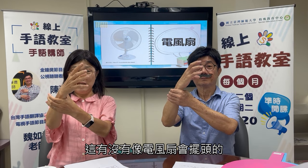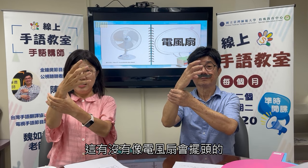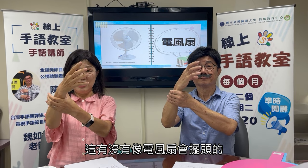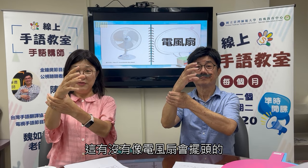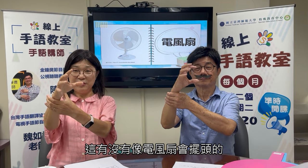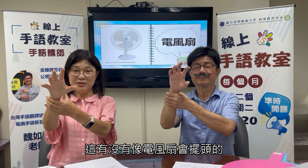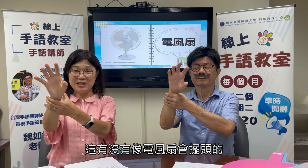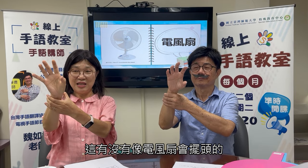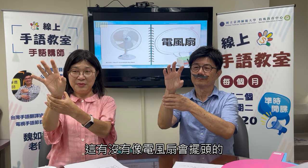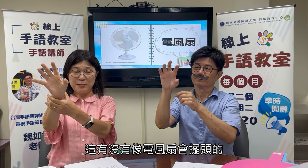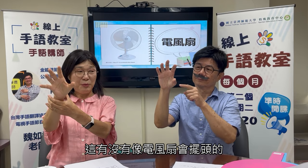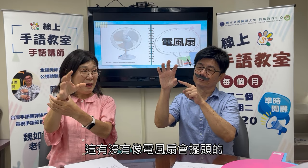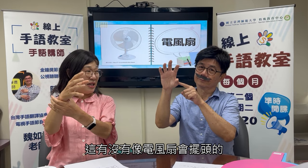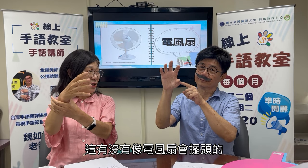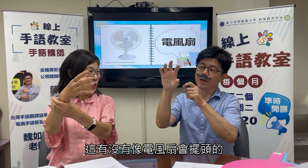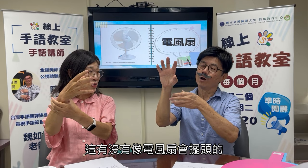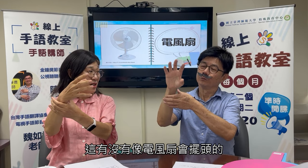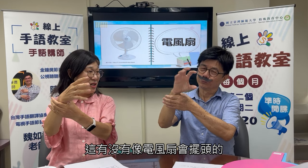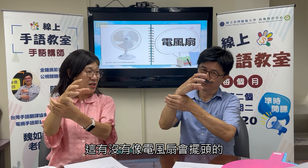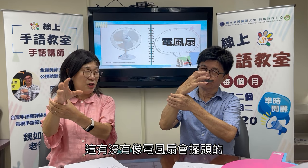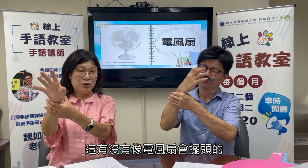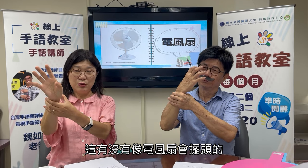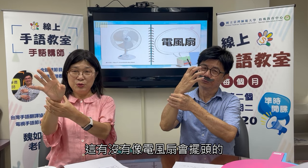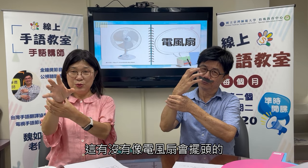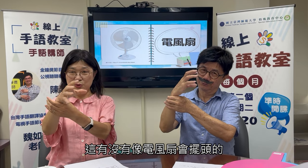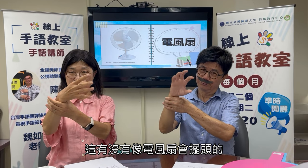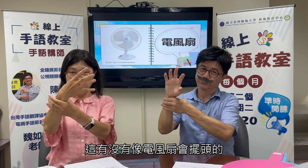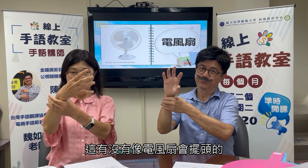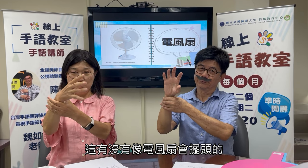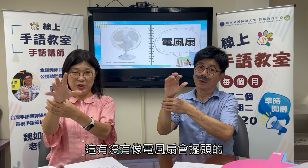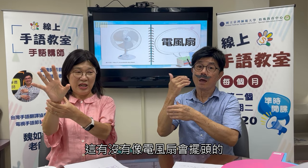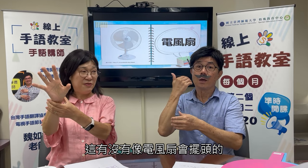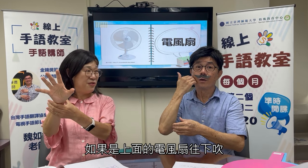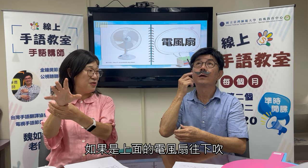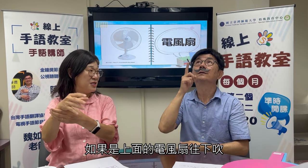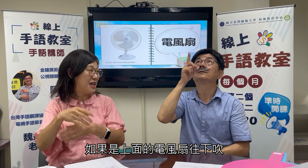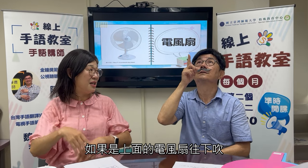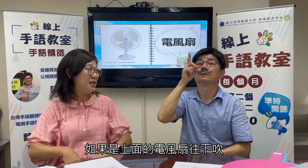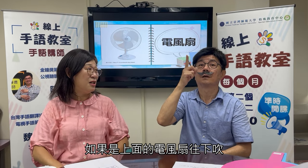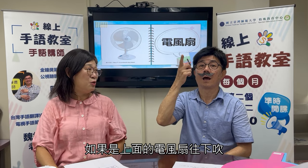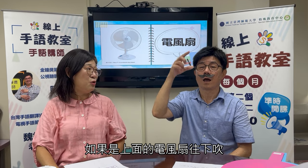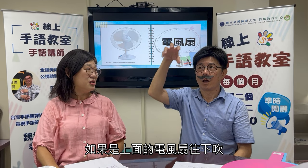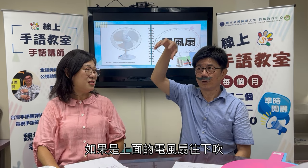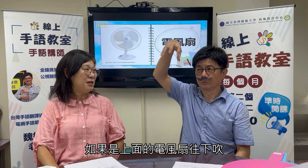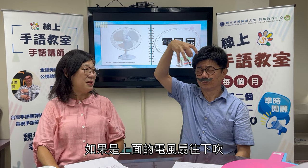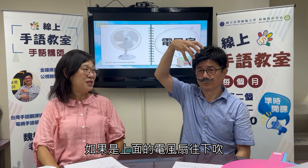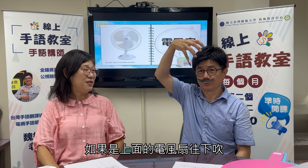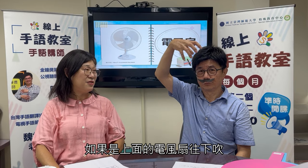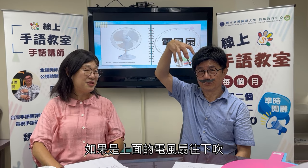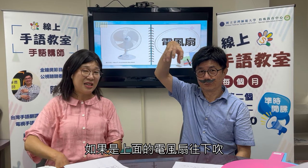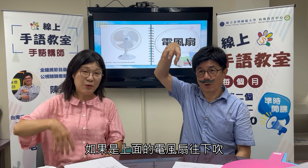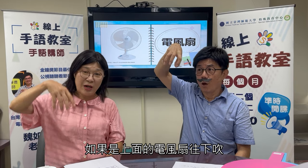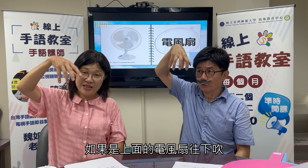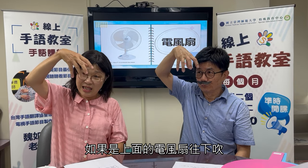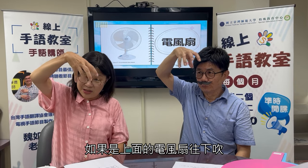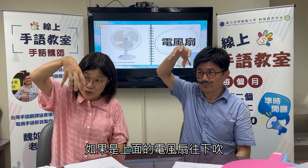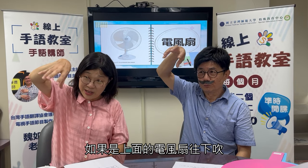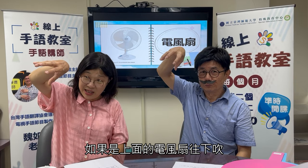电风扇会摆头的？呼，电风扇。如果是上面的电风扇呢，往下吹